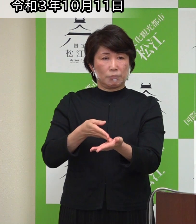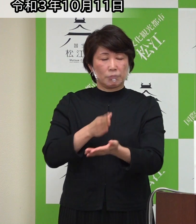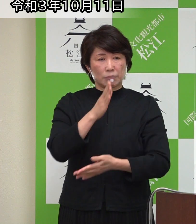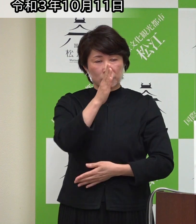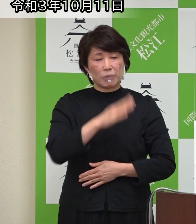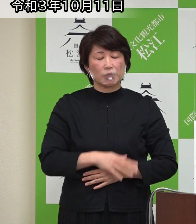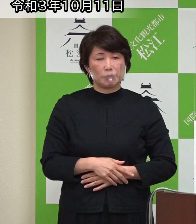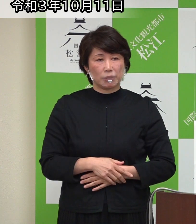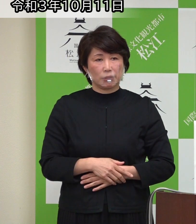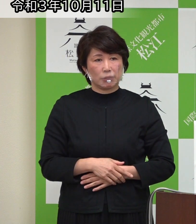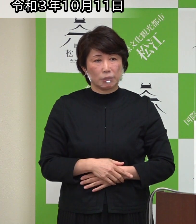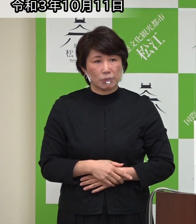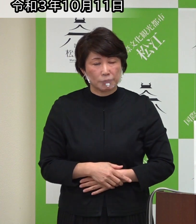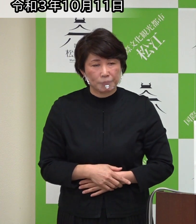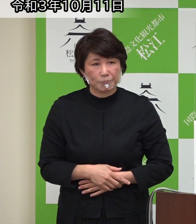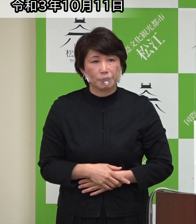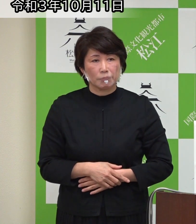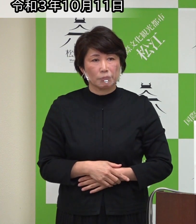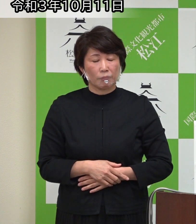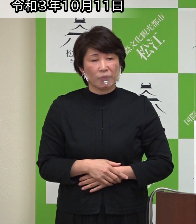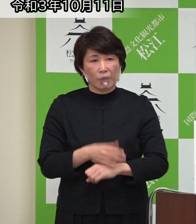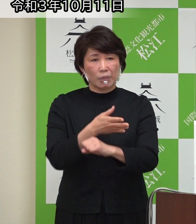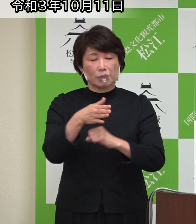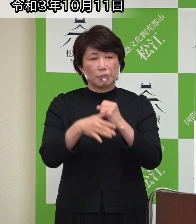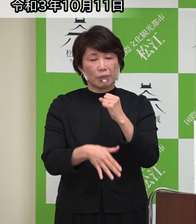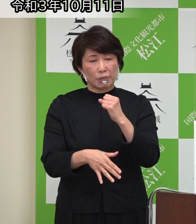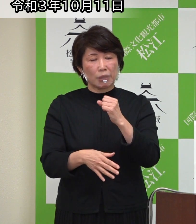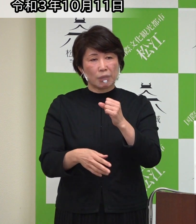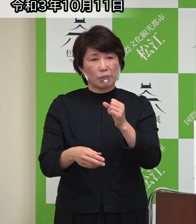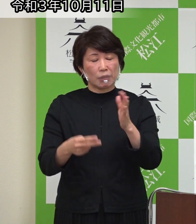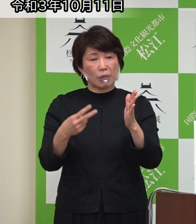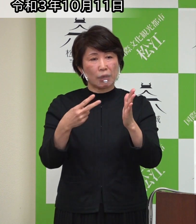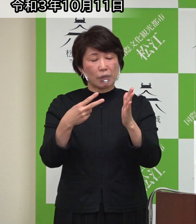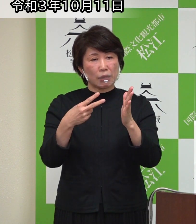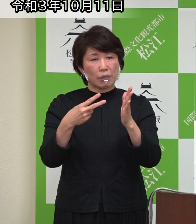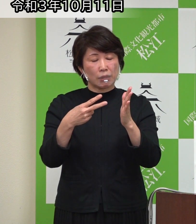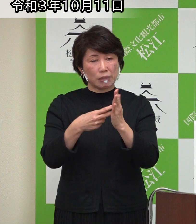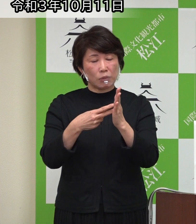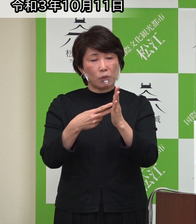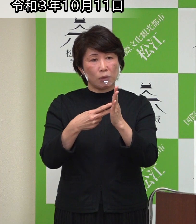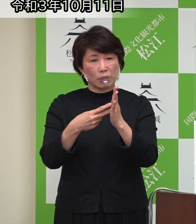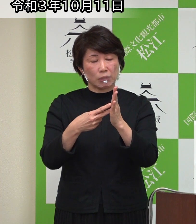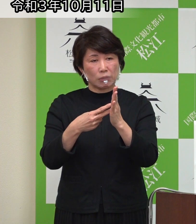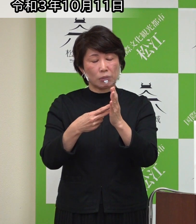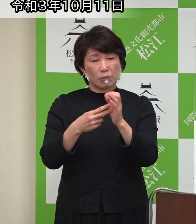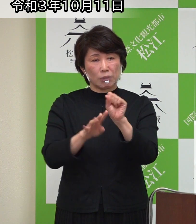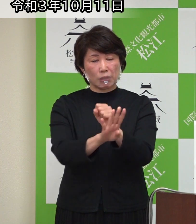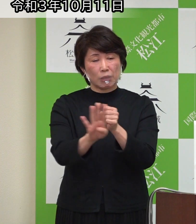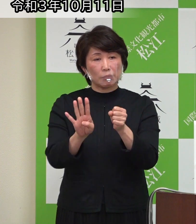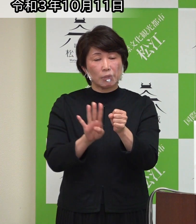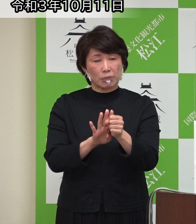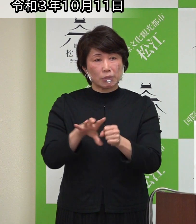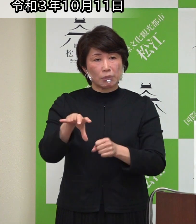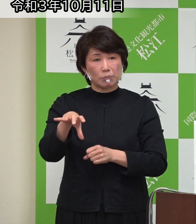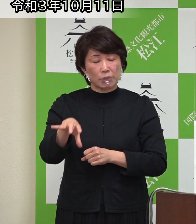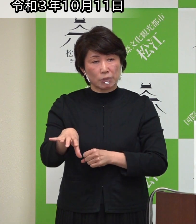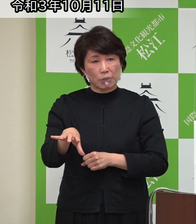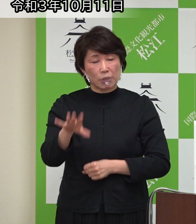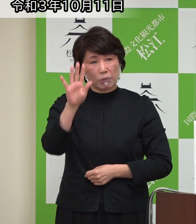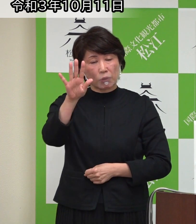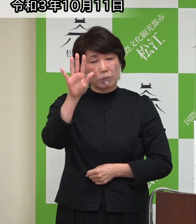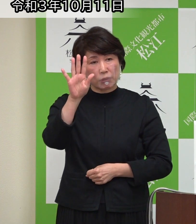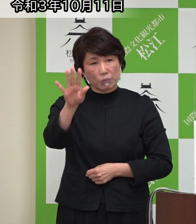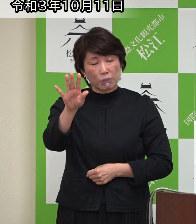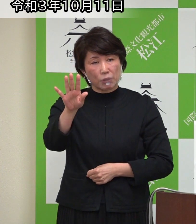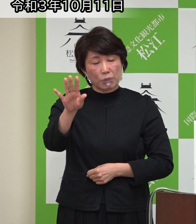機が審査合格、島根2号機が審査合格して、はい、これから地元同意の、